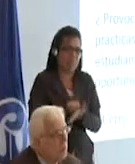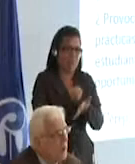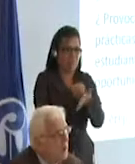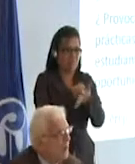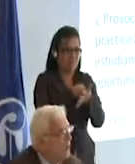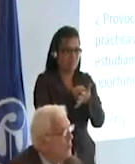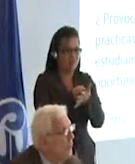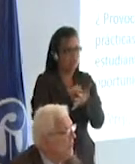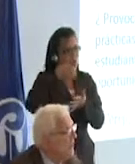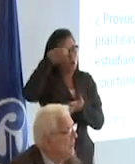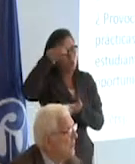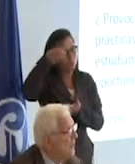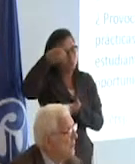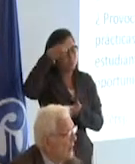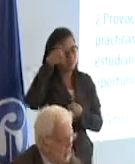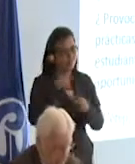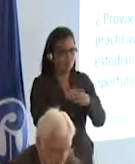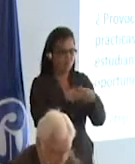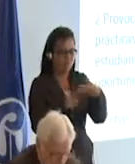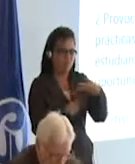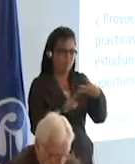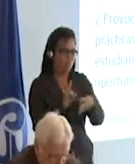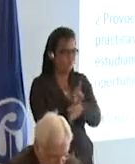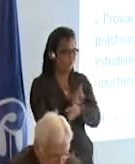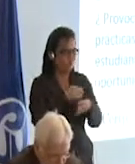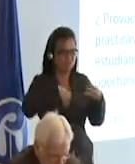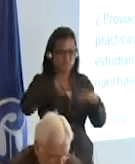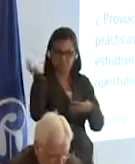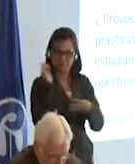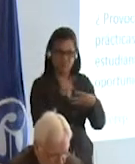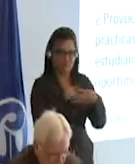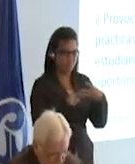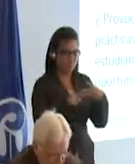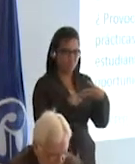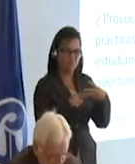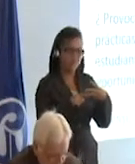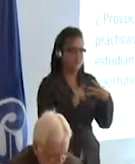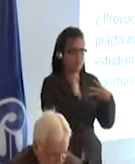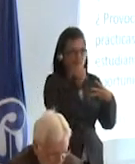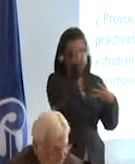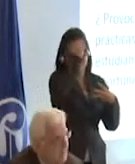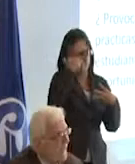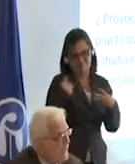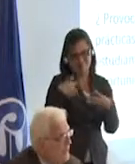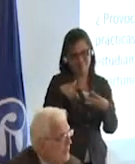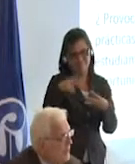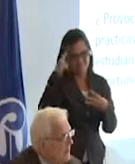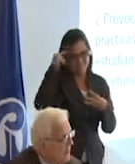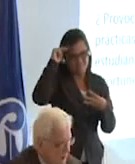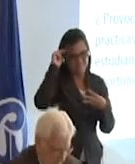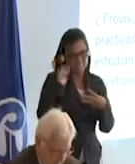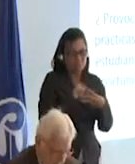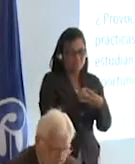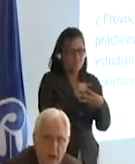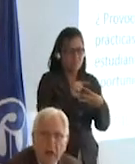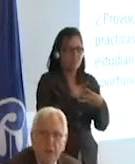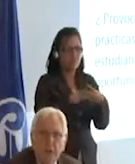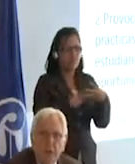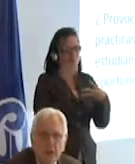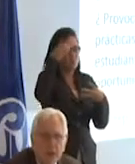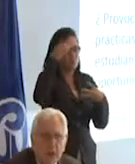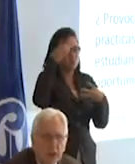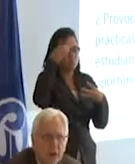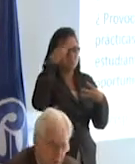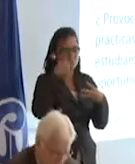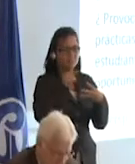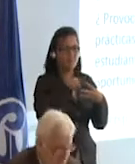concepts qui vont être utilisés comme grille de lecture. Il s'agit des concepts d'activité,